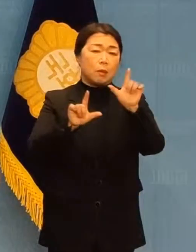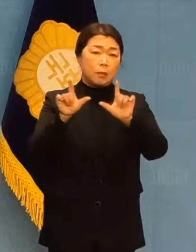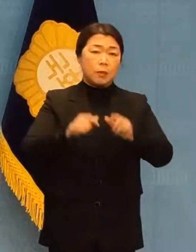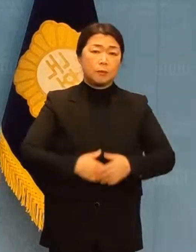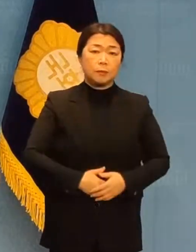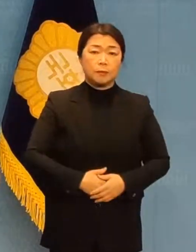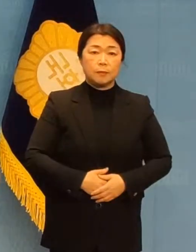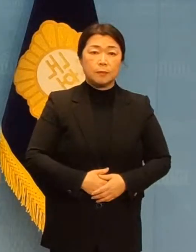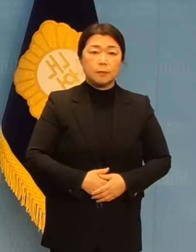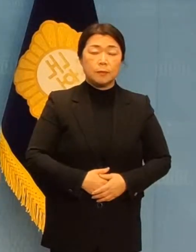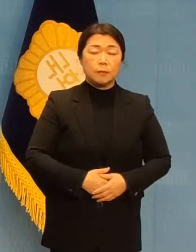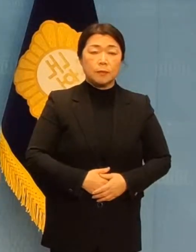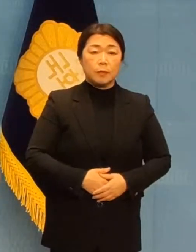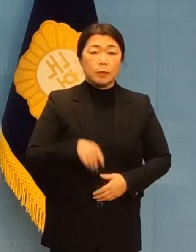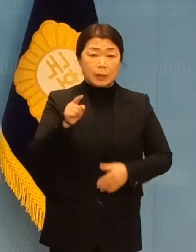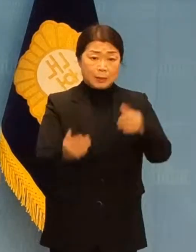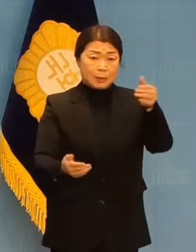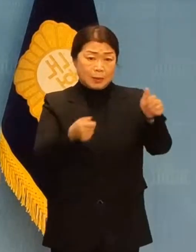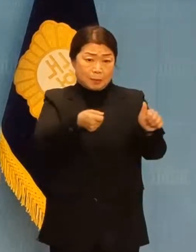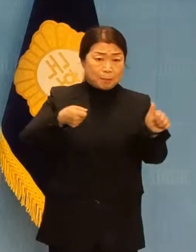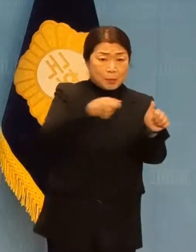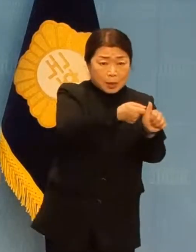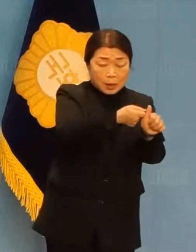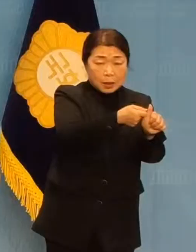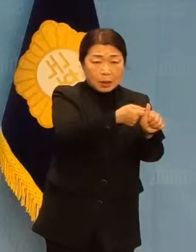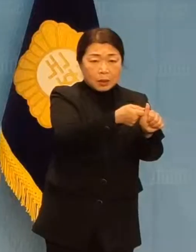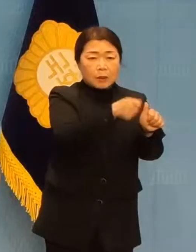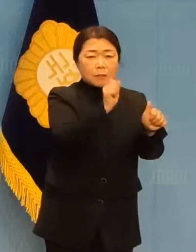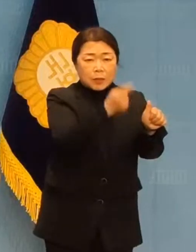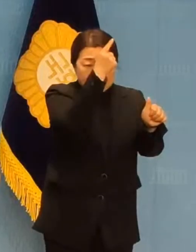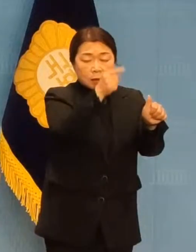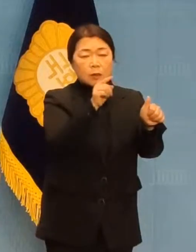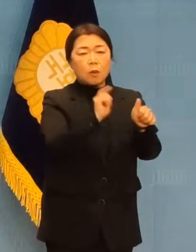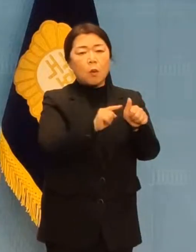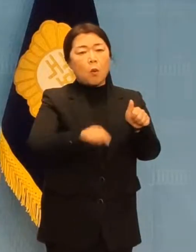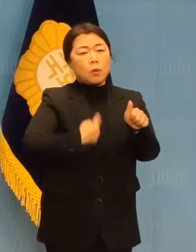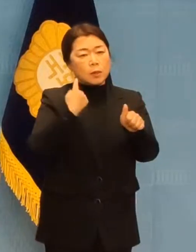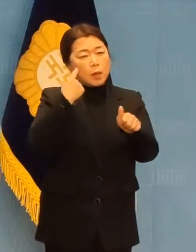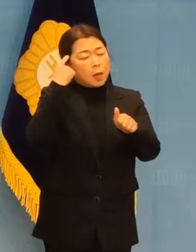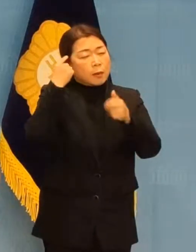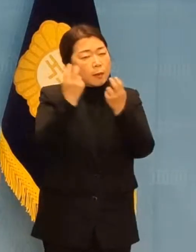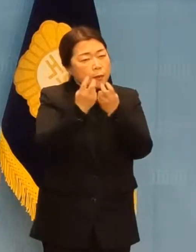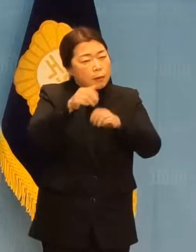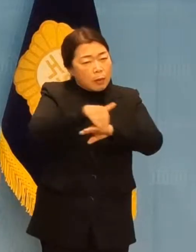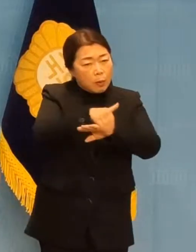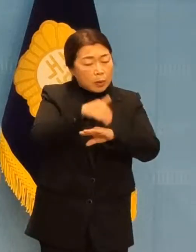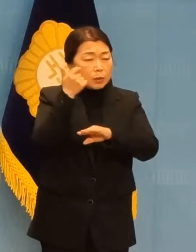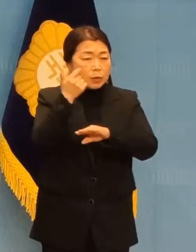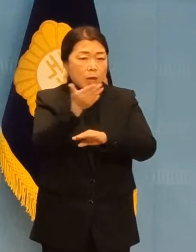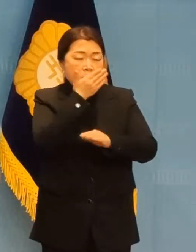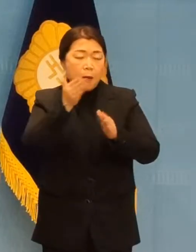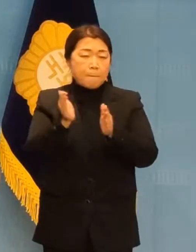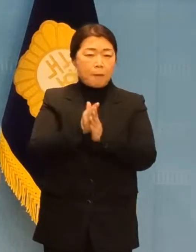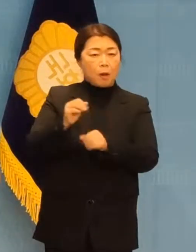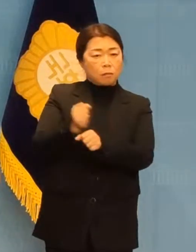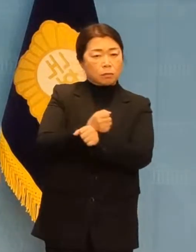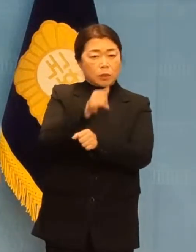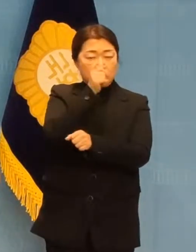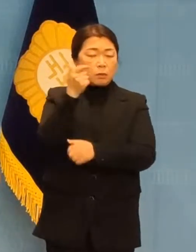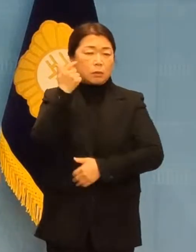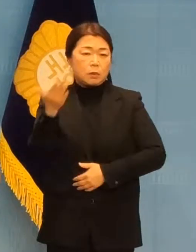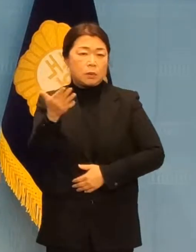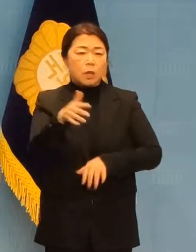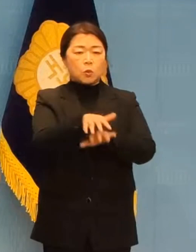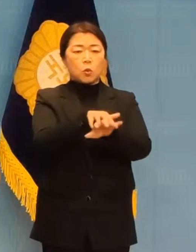그러나 그 사건이 범인의 단독 소행인지 공범이 있는지 어떤 조직적 배후가 있는지